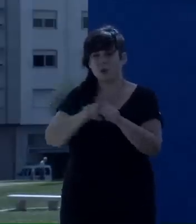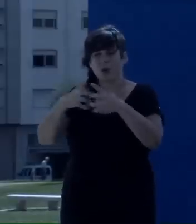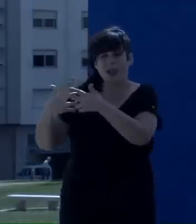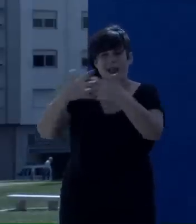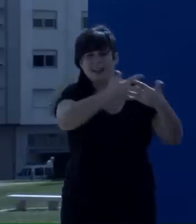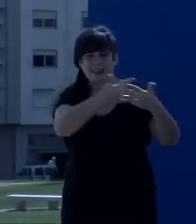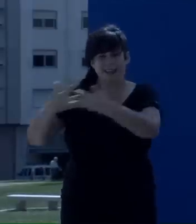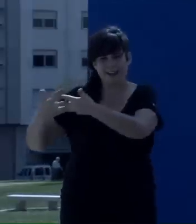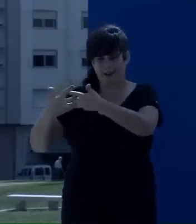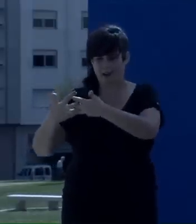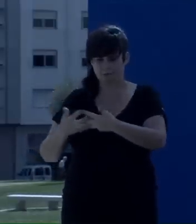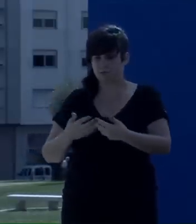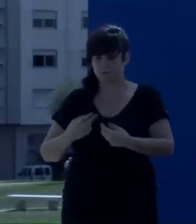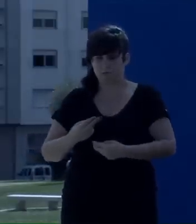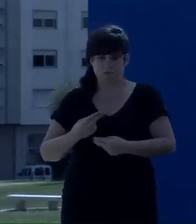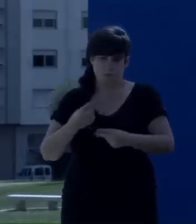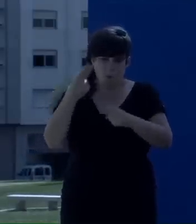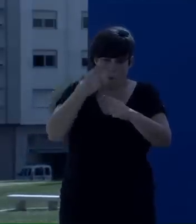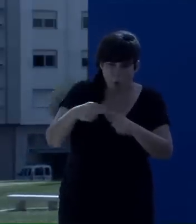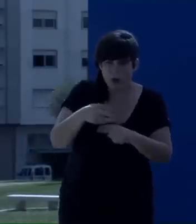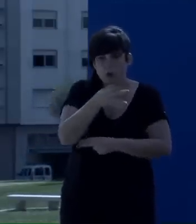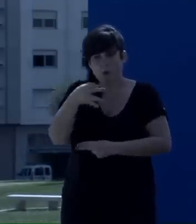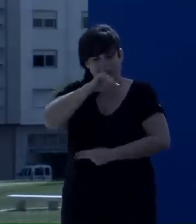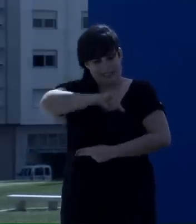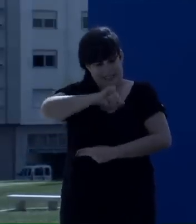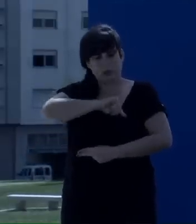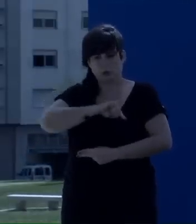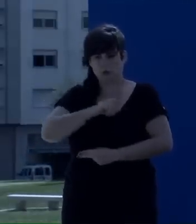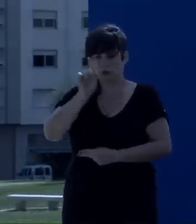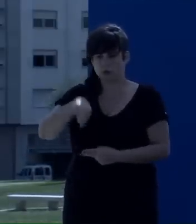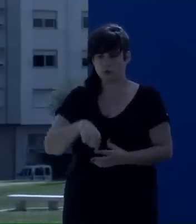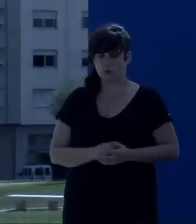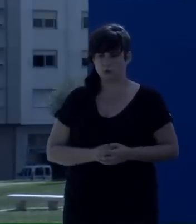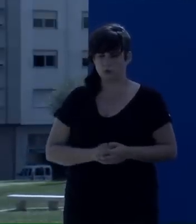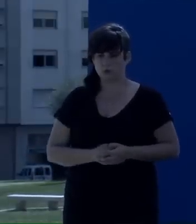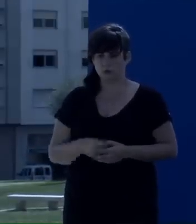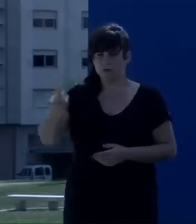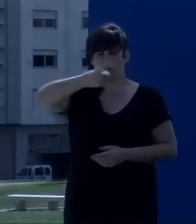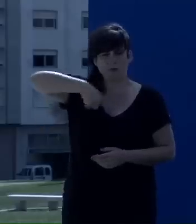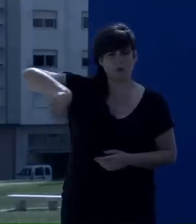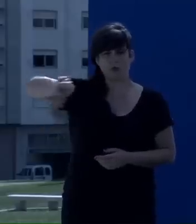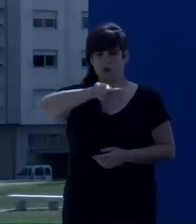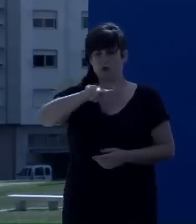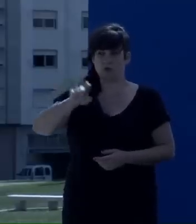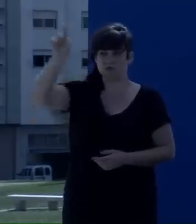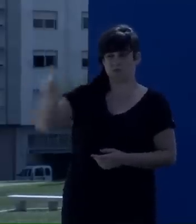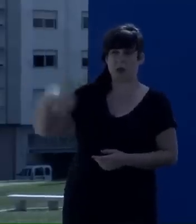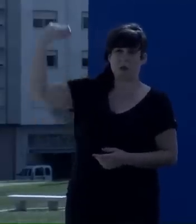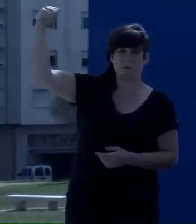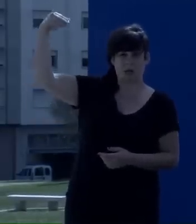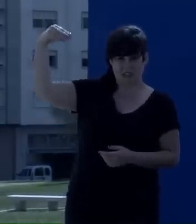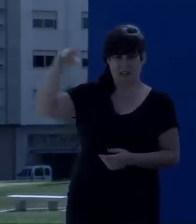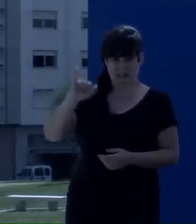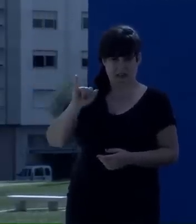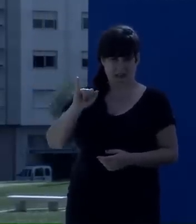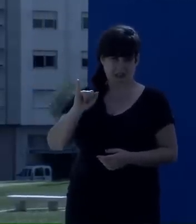ten como núcleo un combate ético e moral. Temos a un disque presidente da Xunta que se chama Núñez,